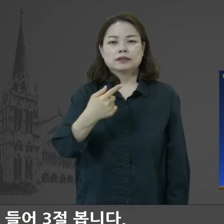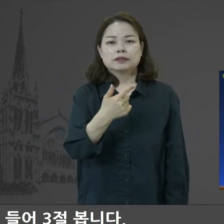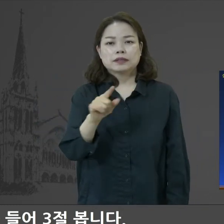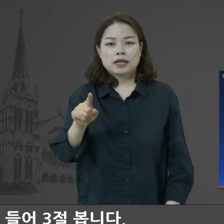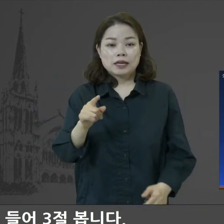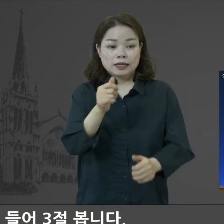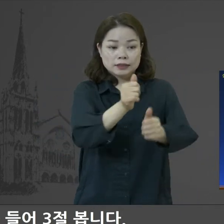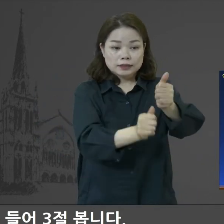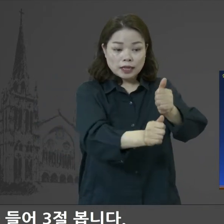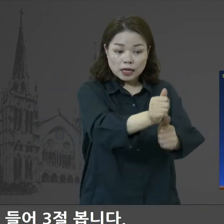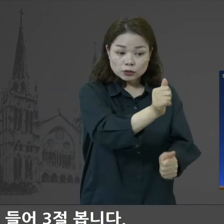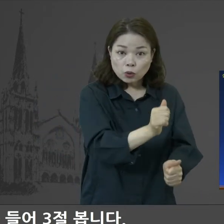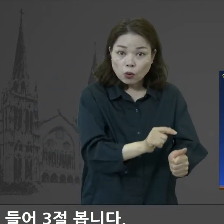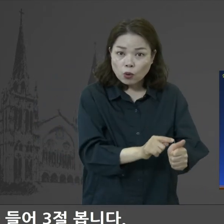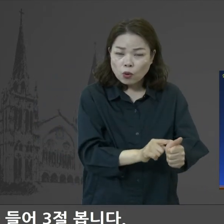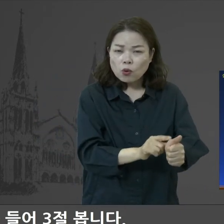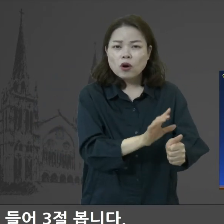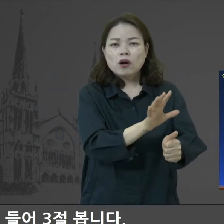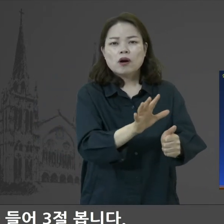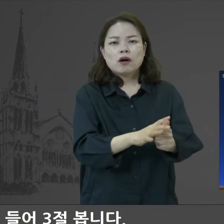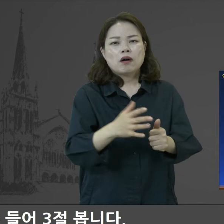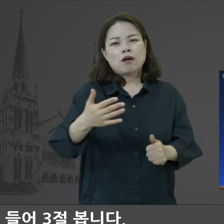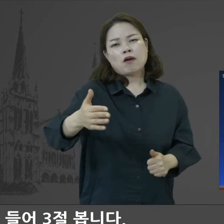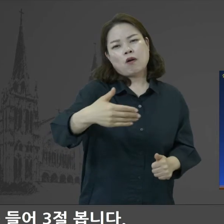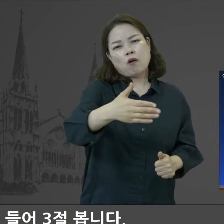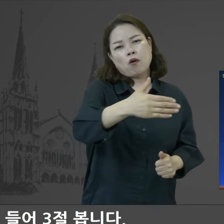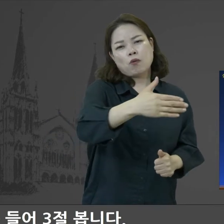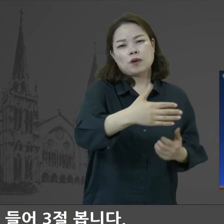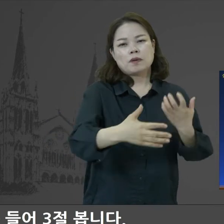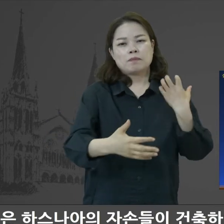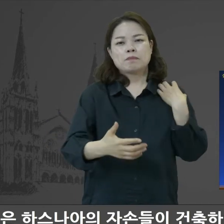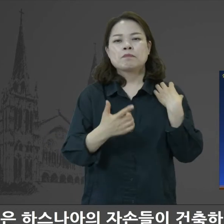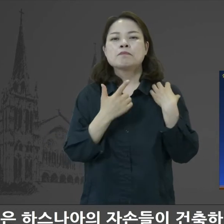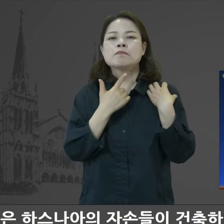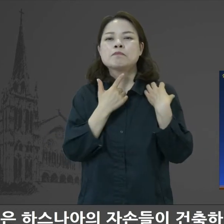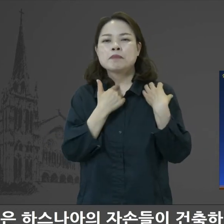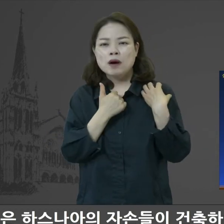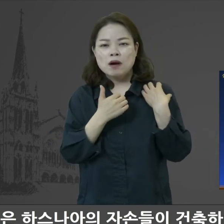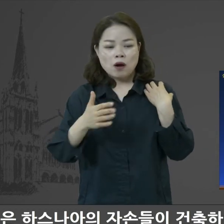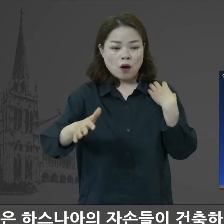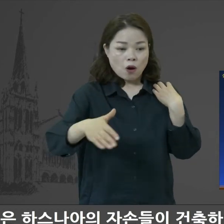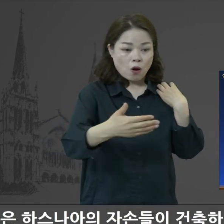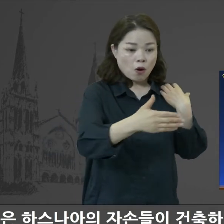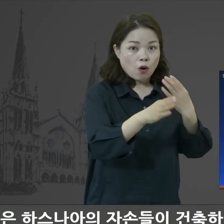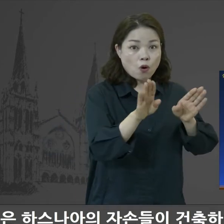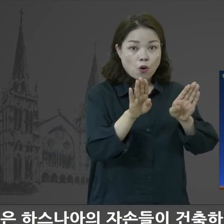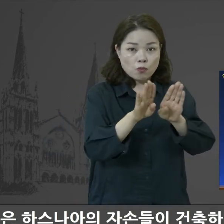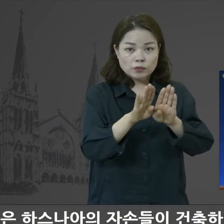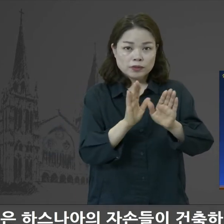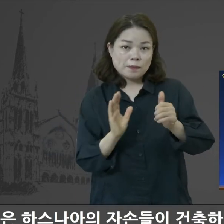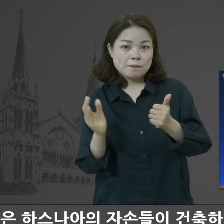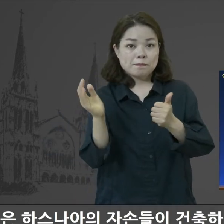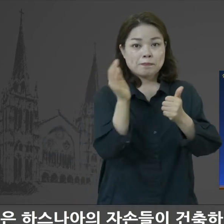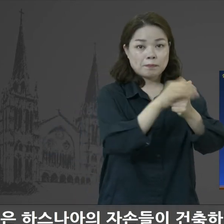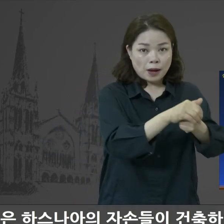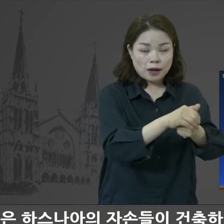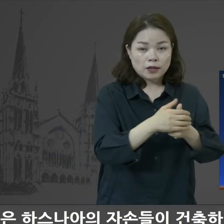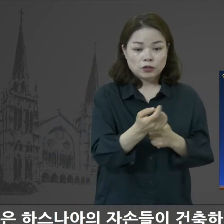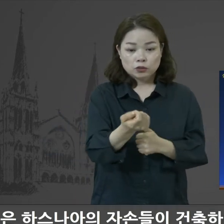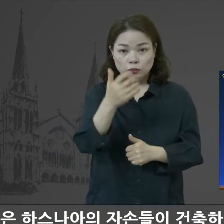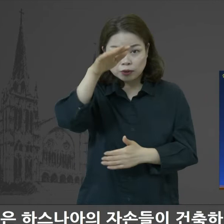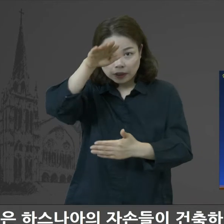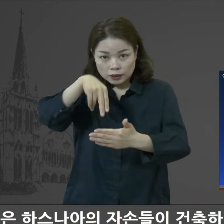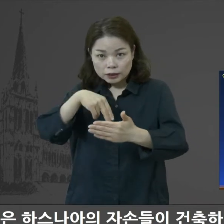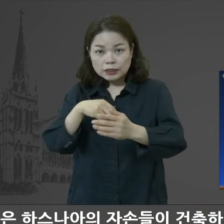나오죠. 자, 이들은 어업에 종사를 했기에 어문에 해당하는 부분을 맡겼고, 좀 전에